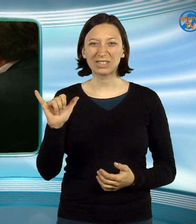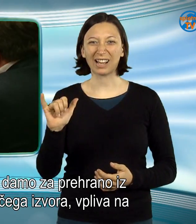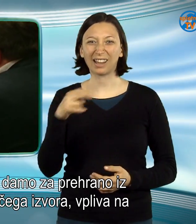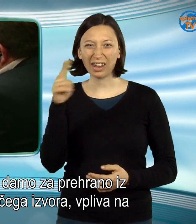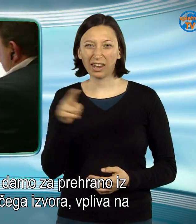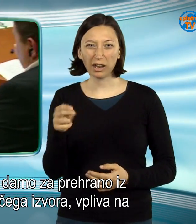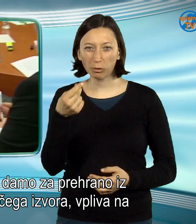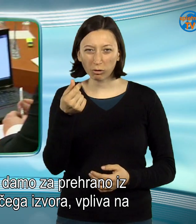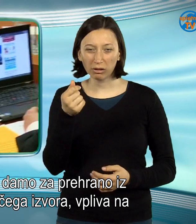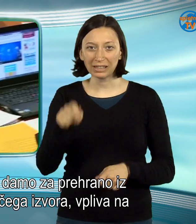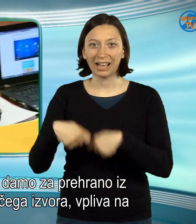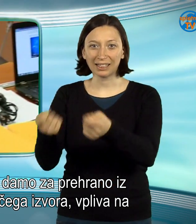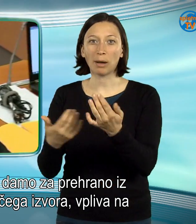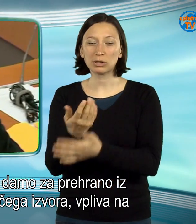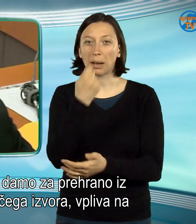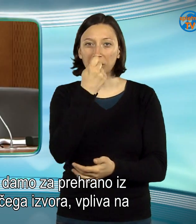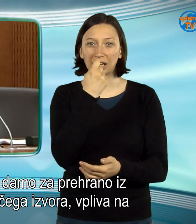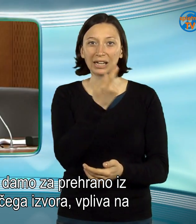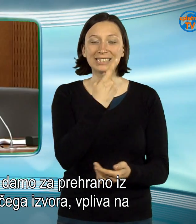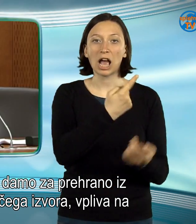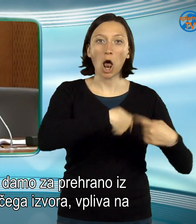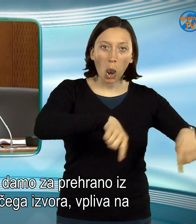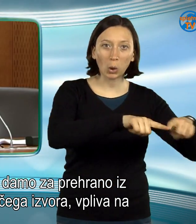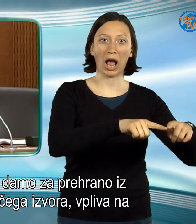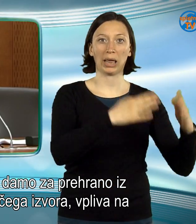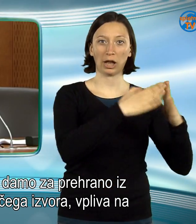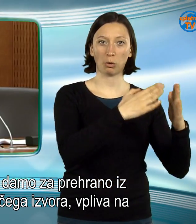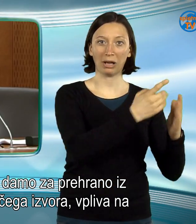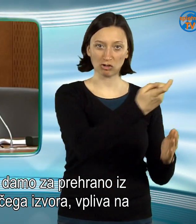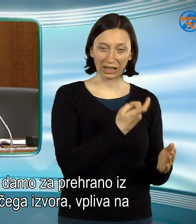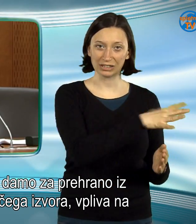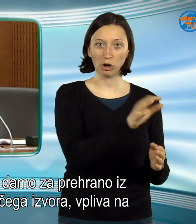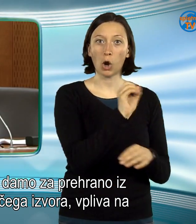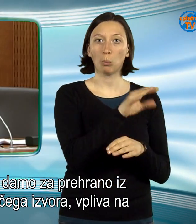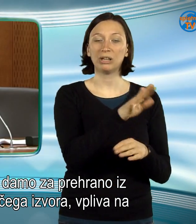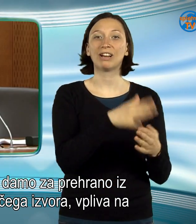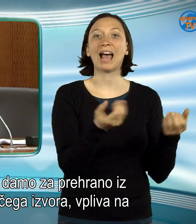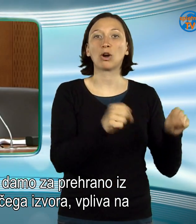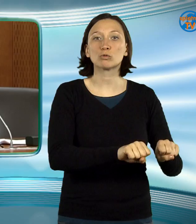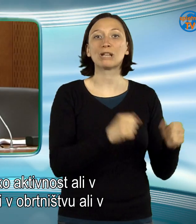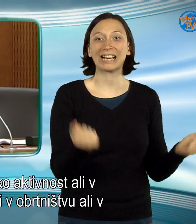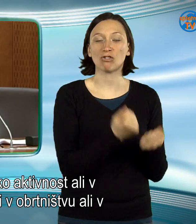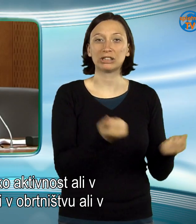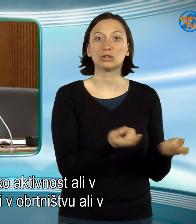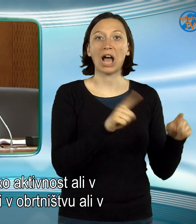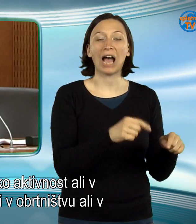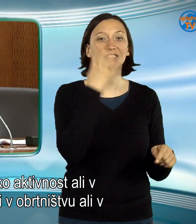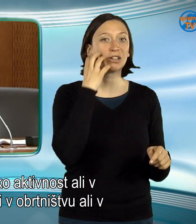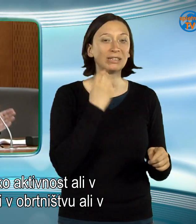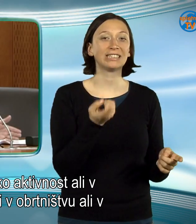Vsak evro, ki ga damo za prehrano iz lokalnega domačega izvora, vpliva na gospodarsko aktivnost ali v